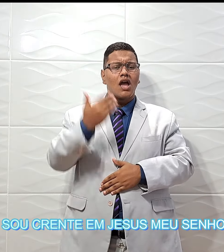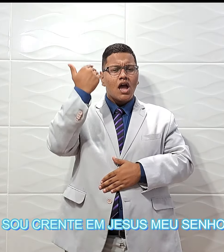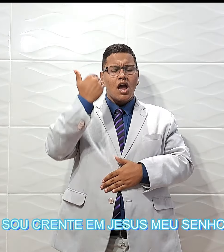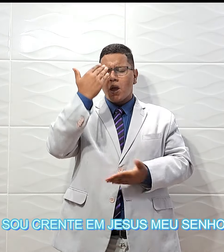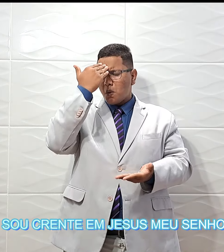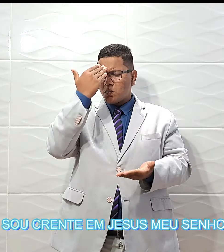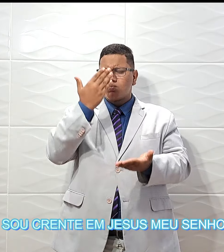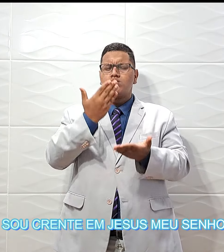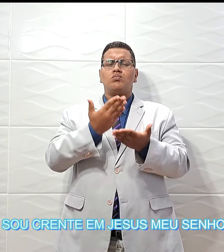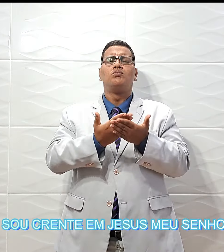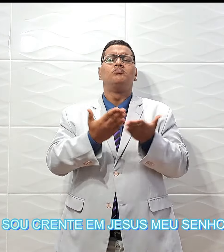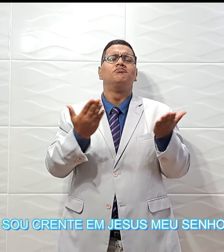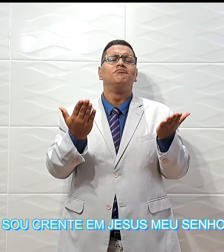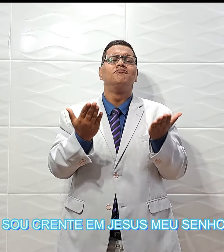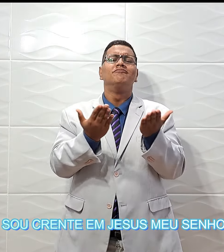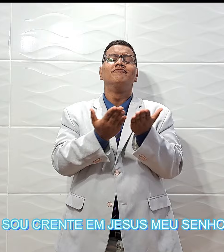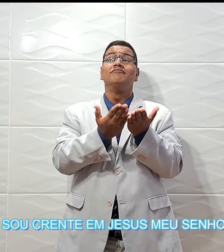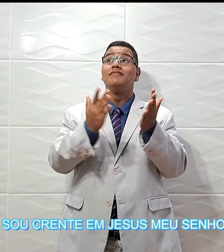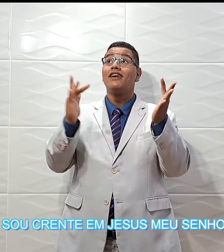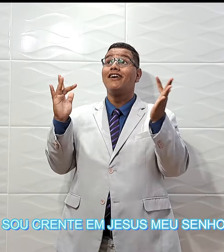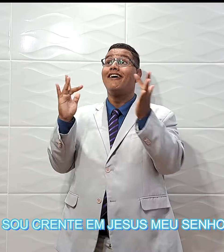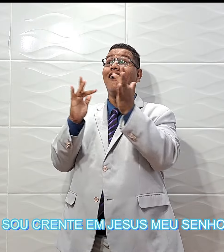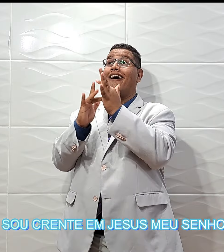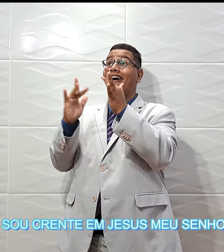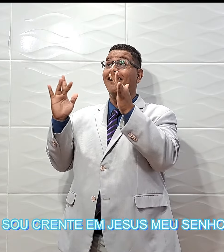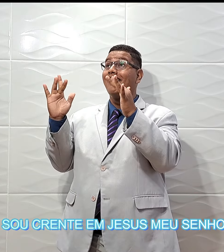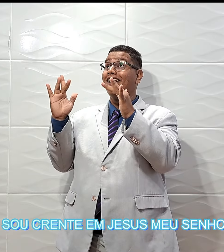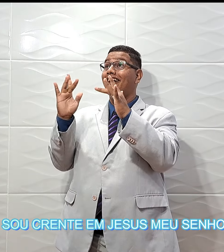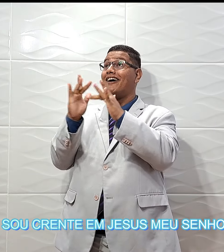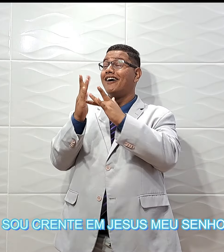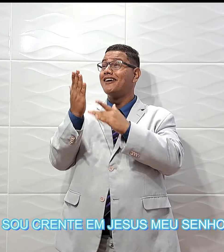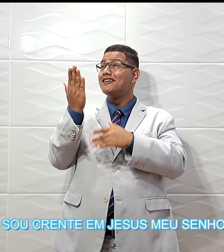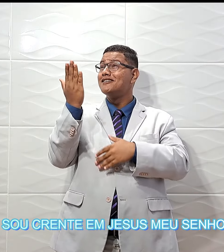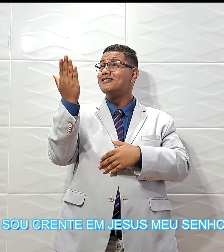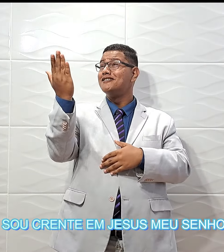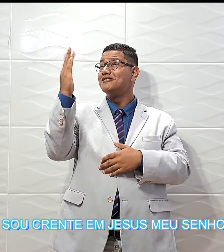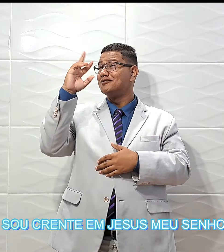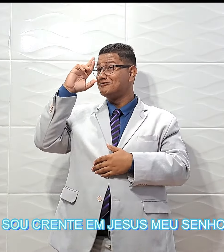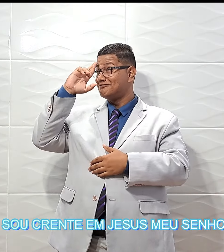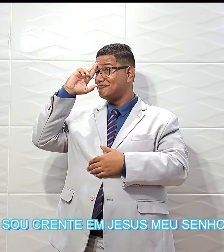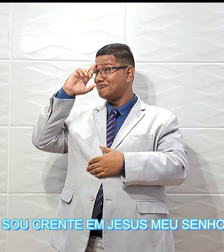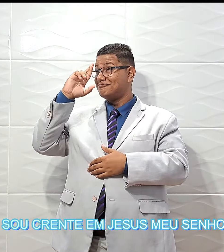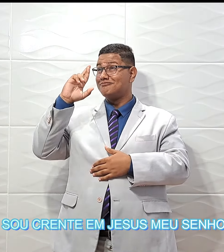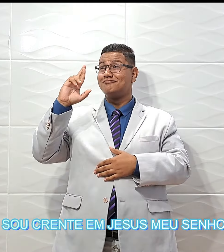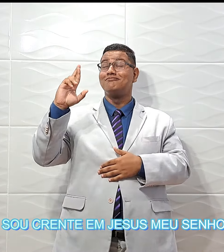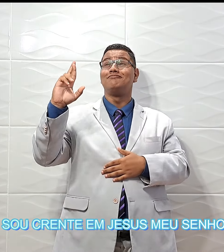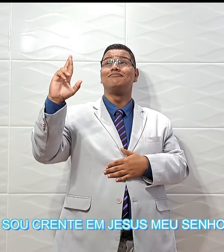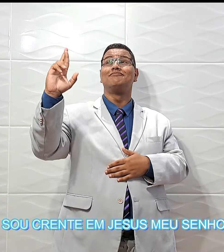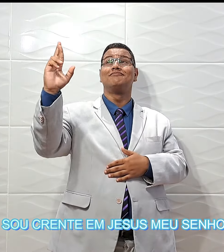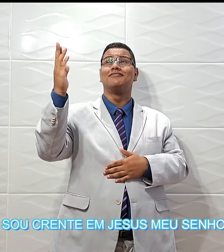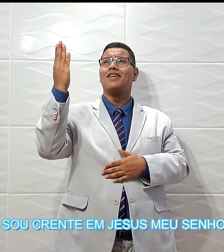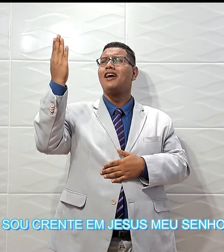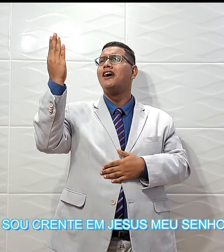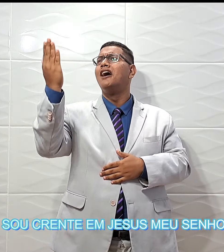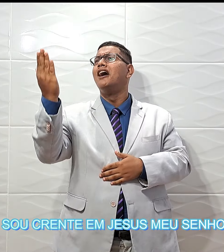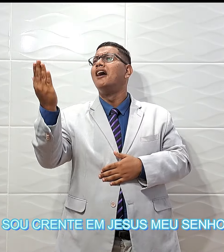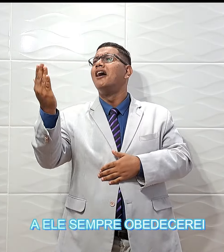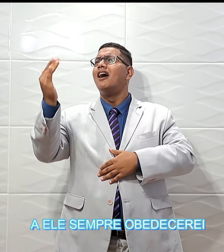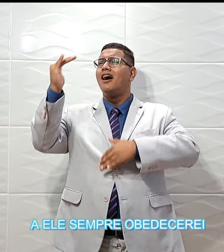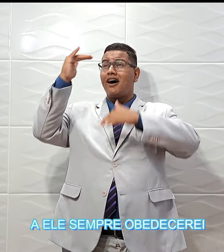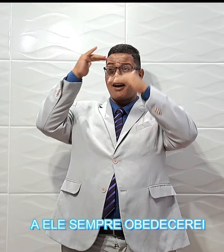Sou crente em Jesus, meu Senhor